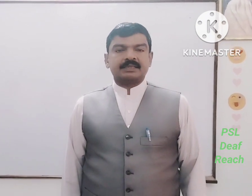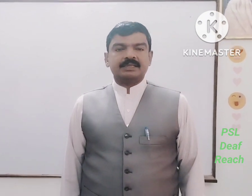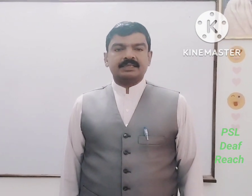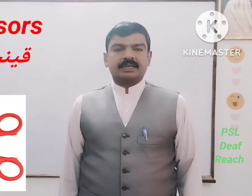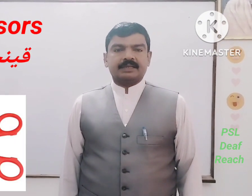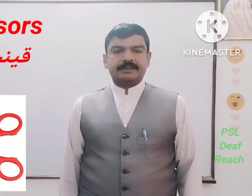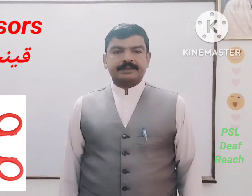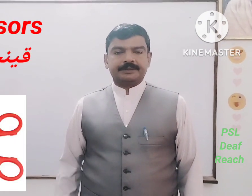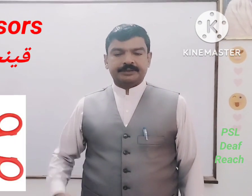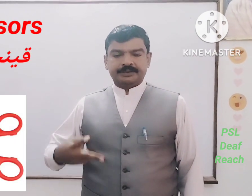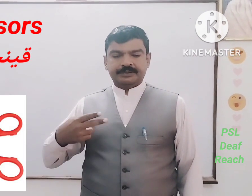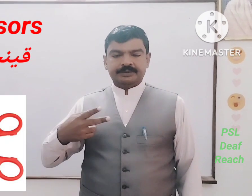सीजर,